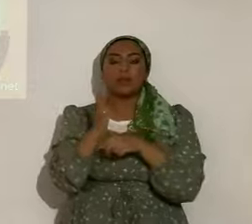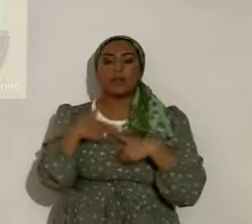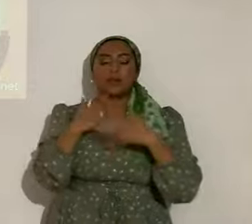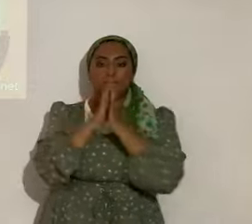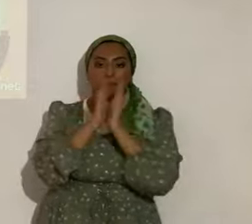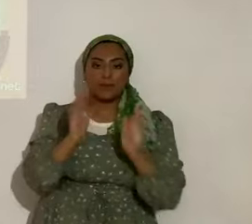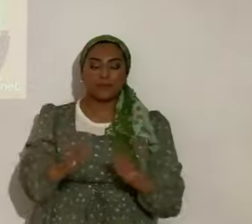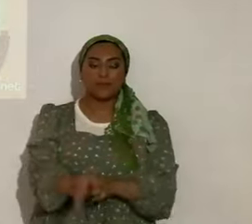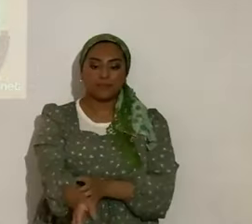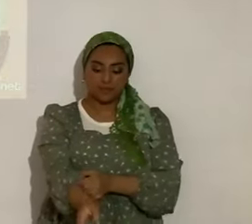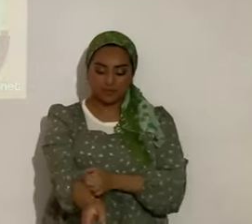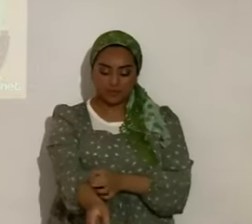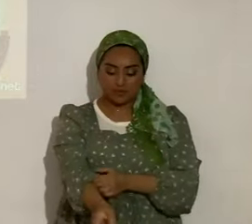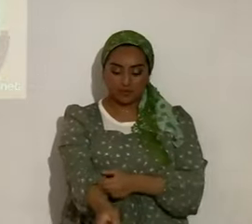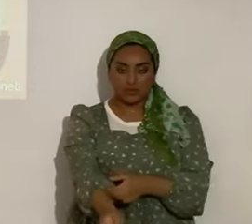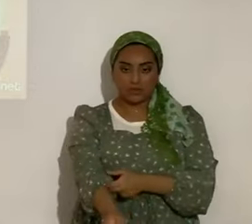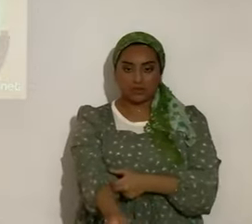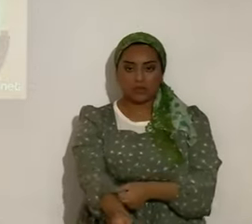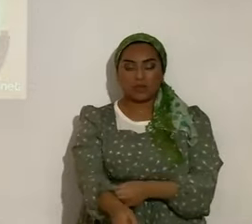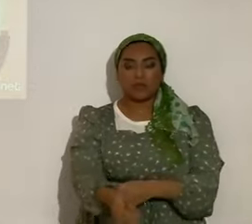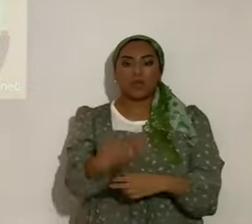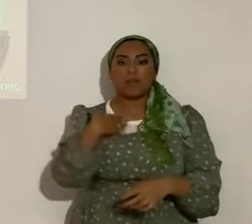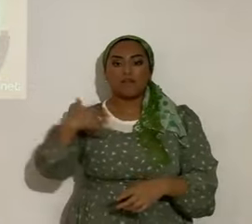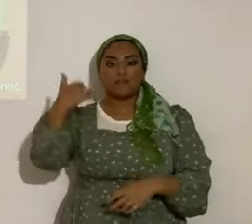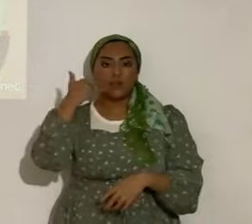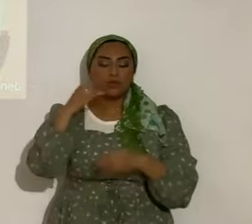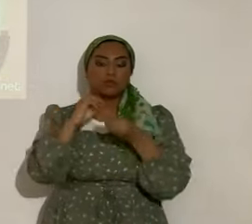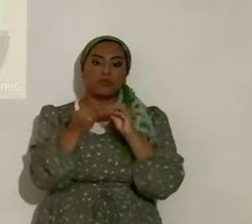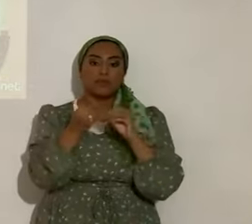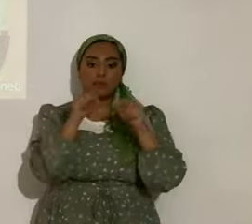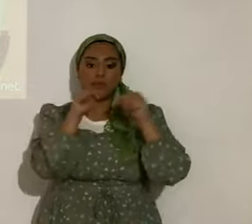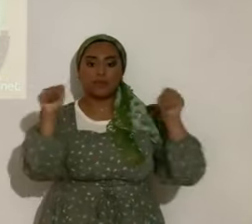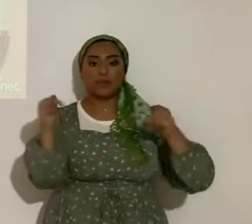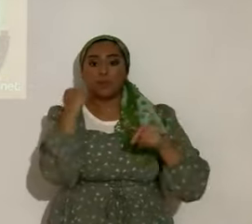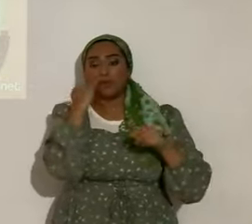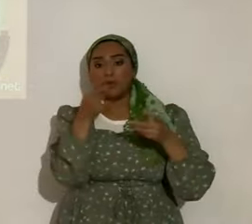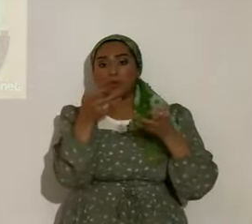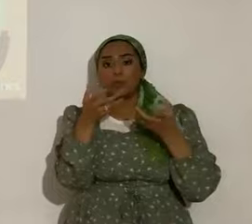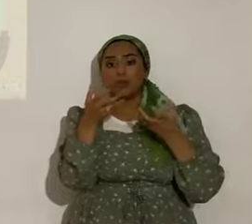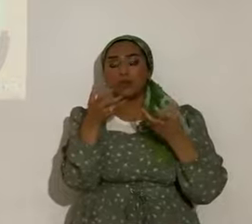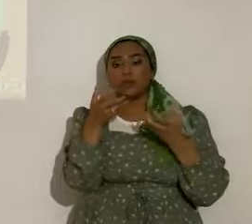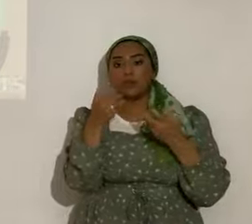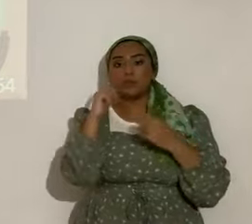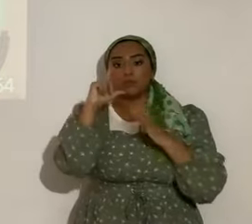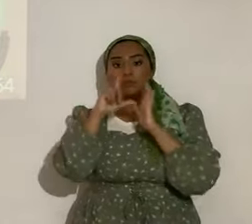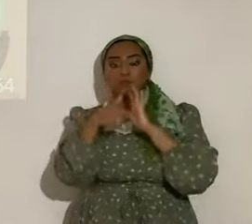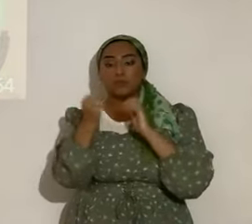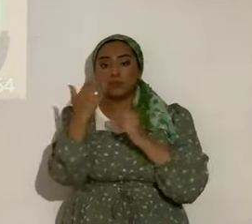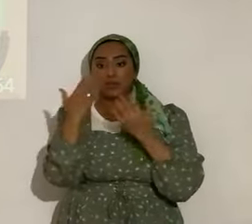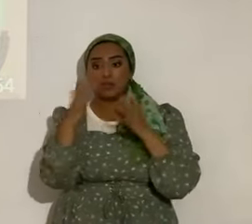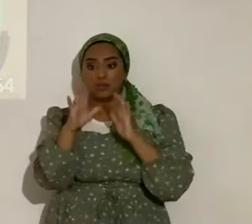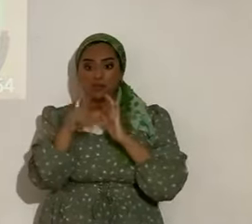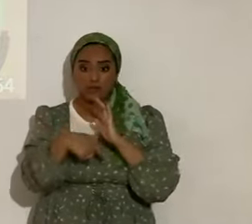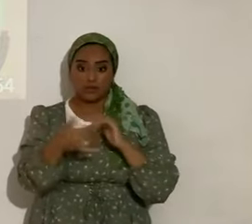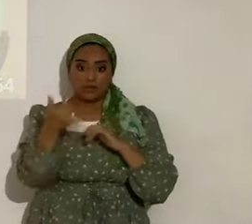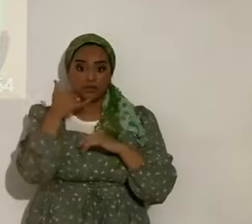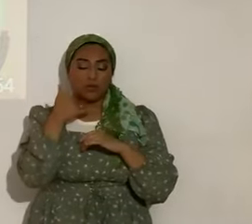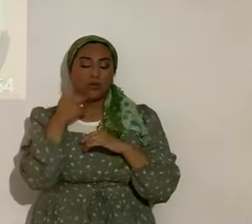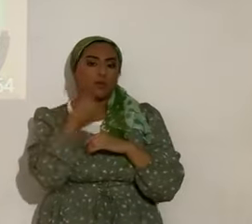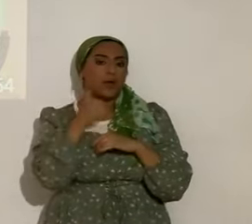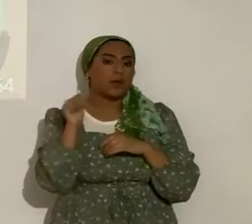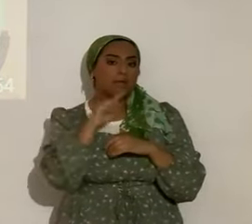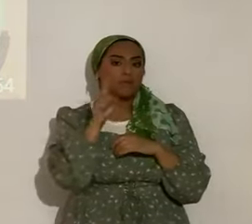México. Van a ir apareciendo los teléfonos, por si gustan después, hablar después de Shabbat, si tienen alguna